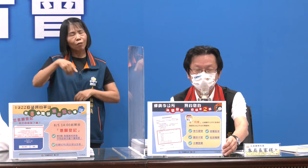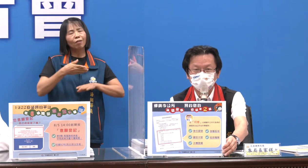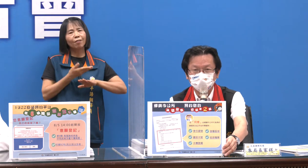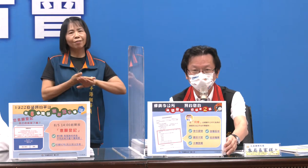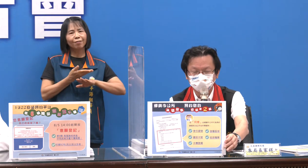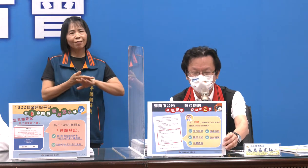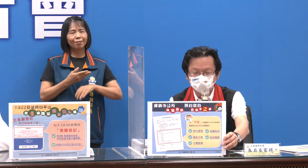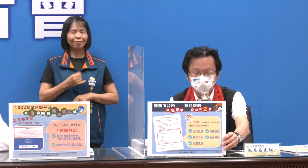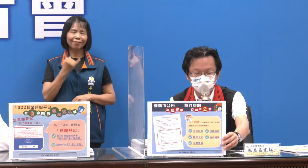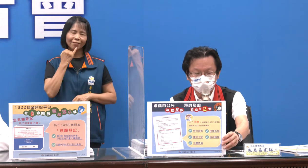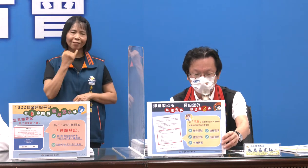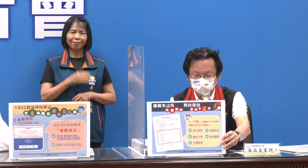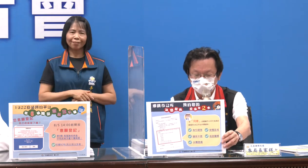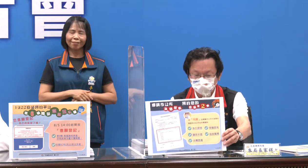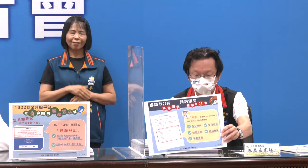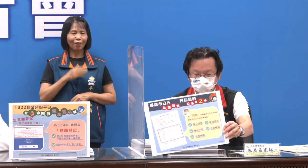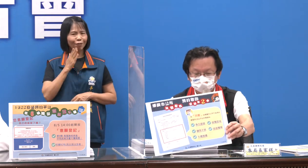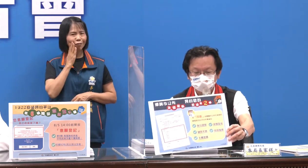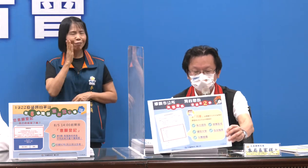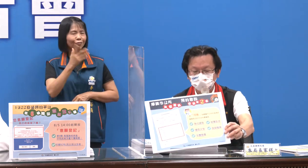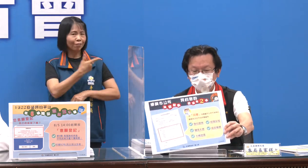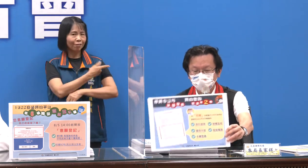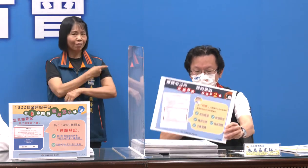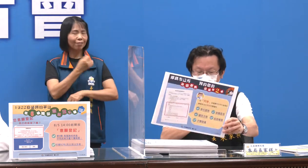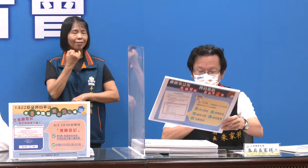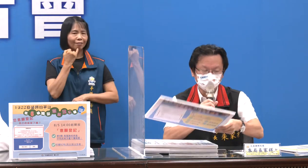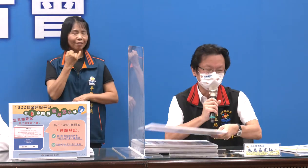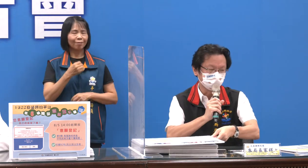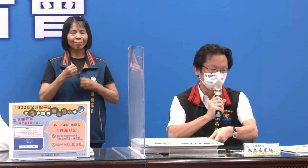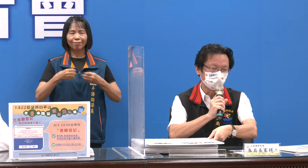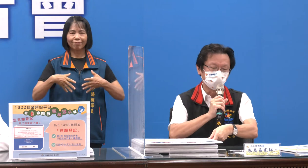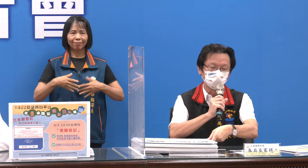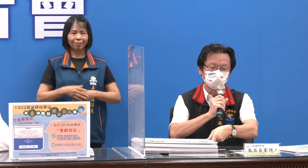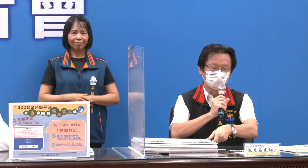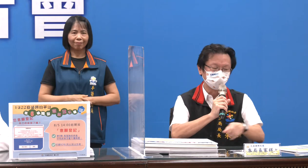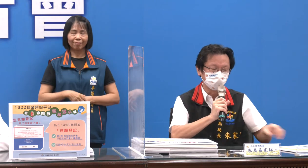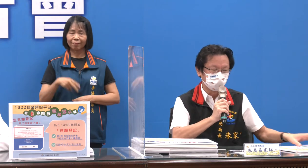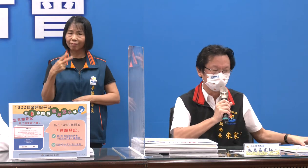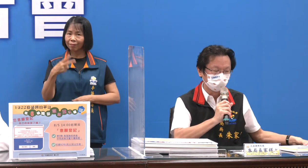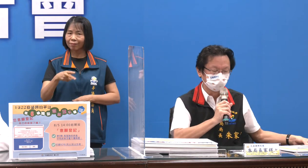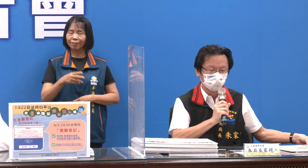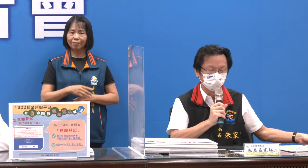的、很顺利的打到疫苗。那